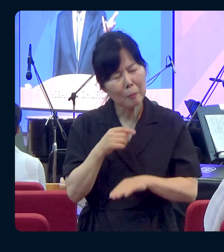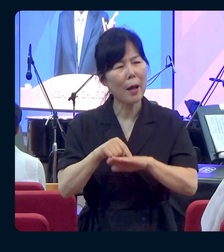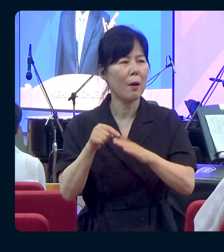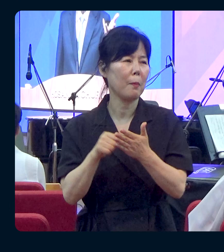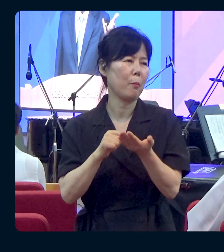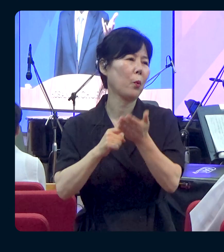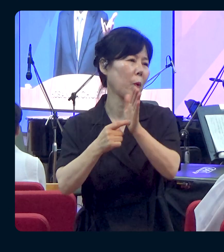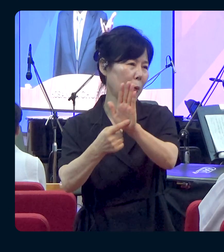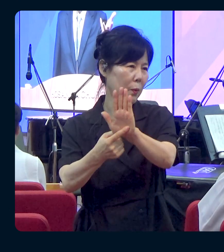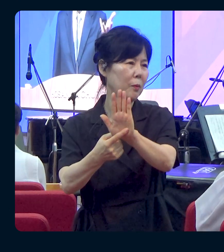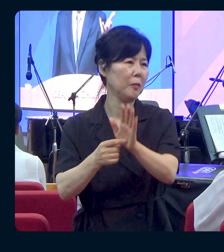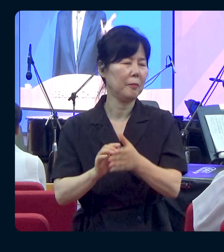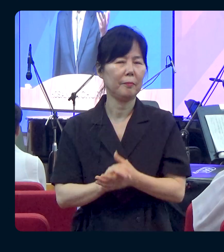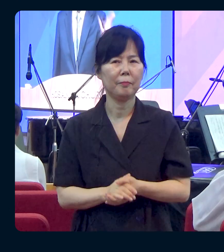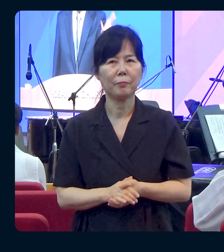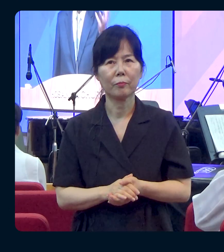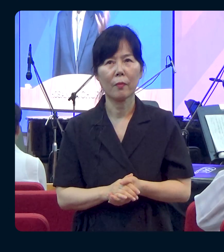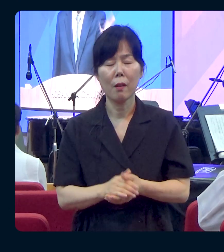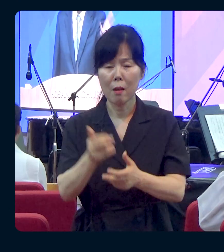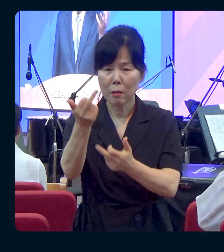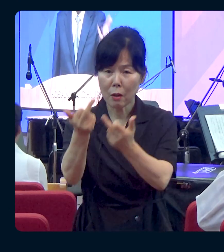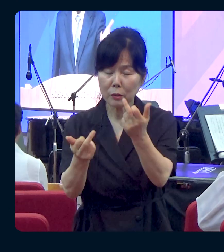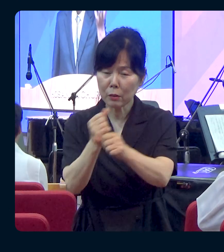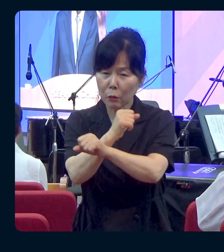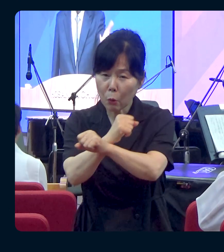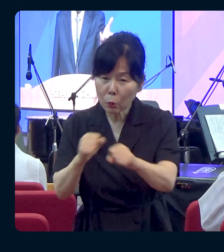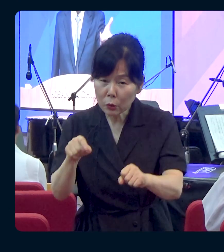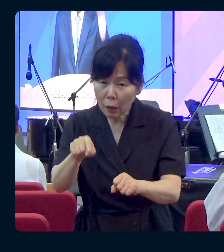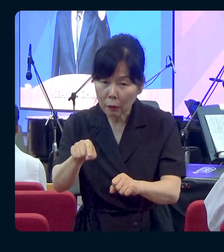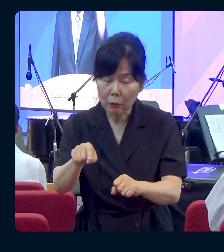이건 정말 페이소스가 많이 들어가 있는 그런 표현이죠.